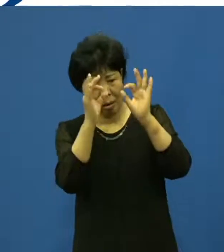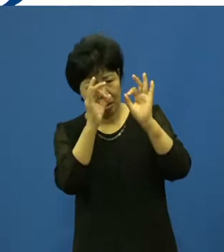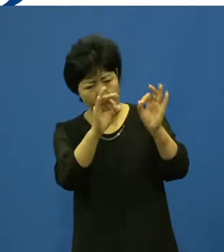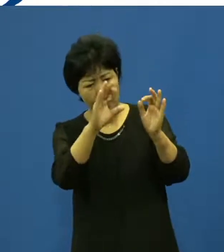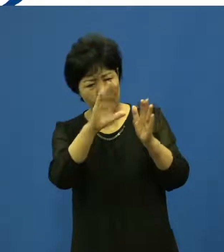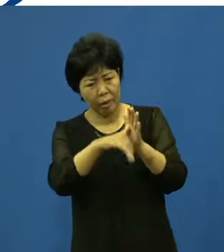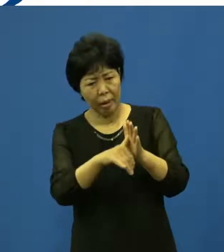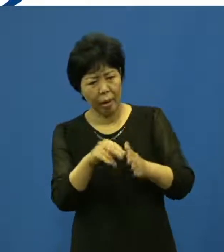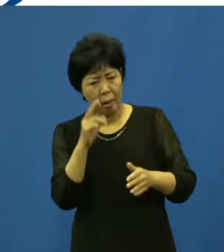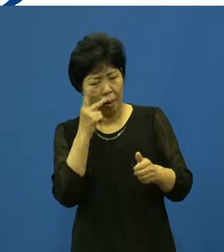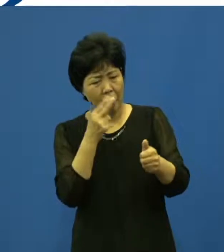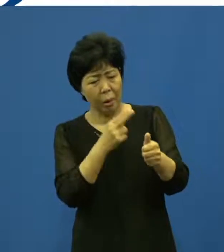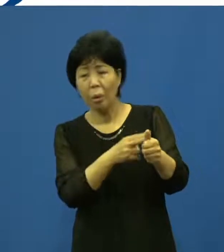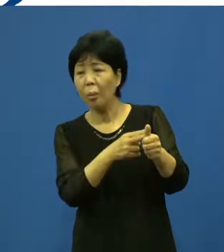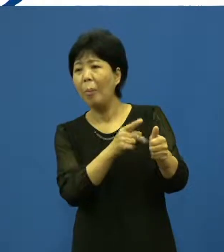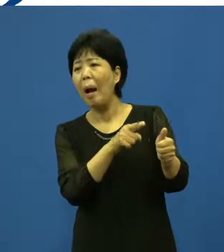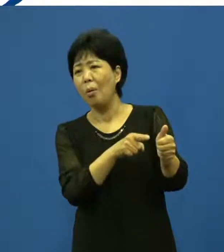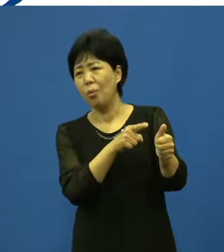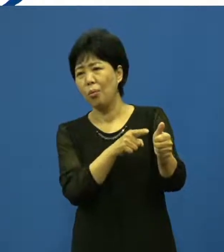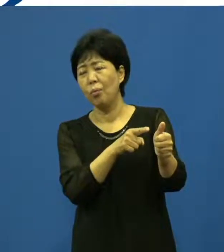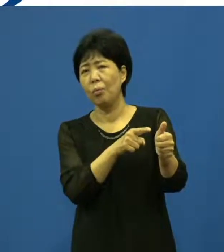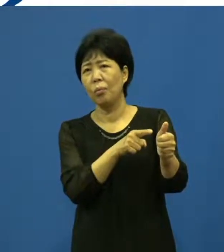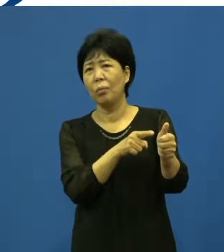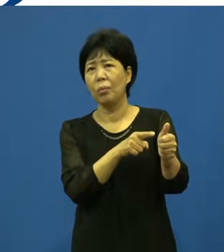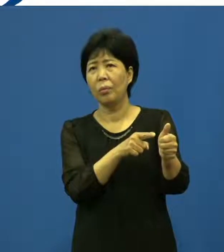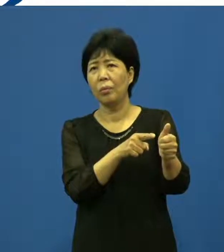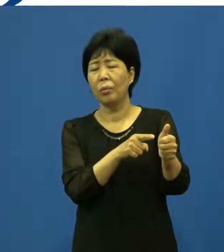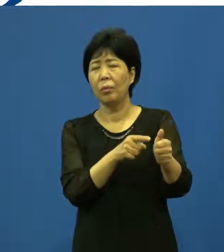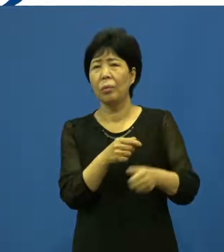그야말로 사복음서 이후에